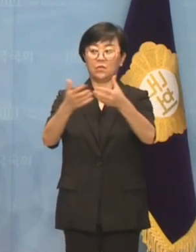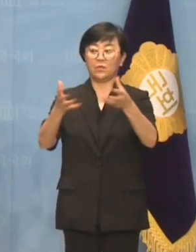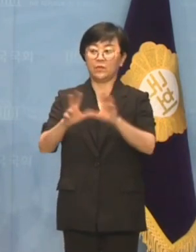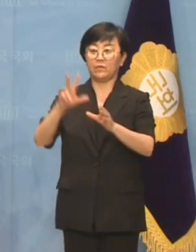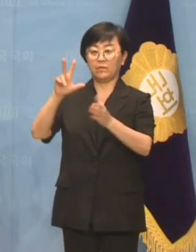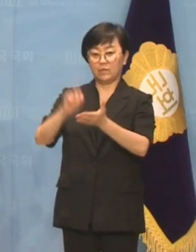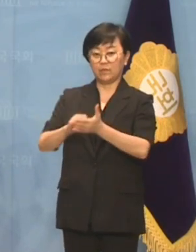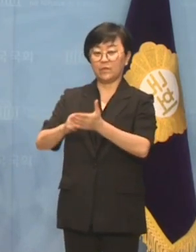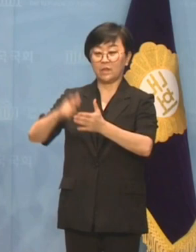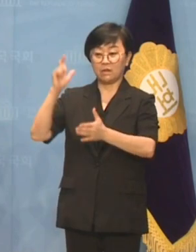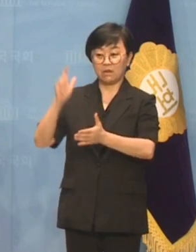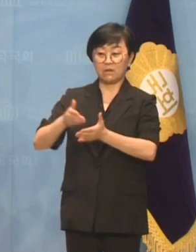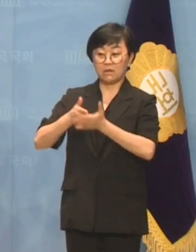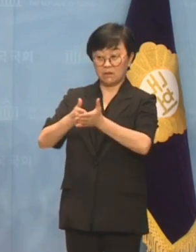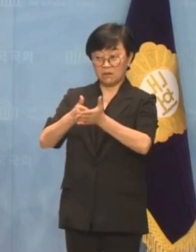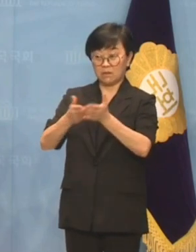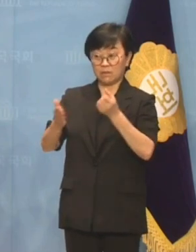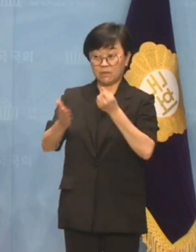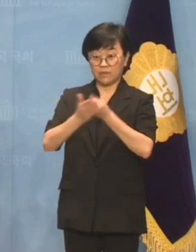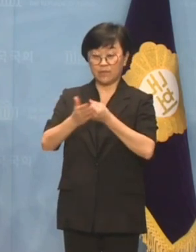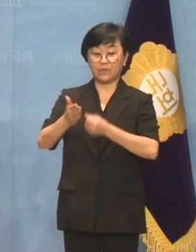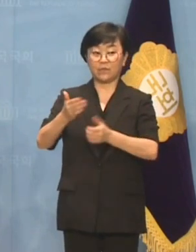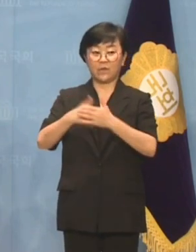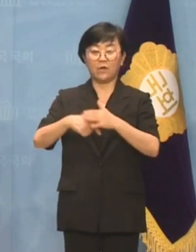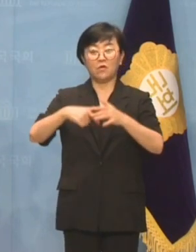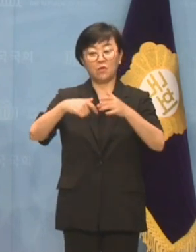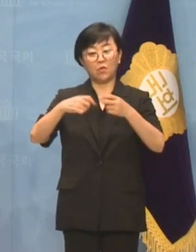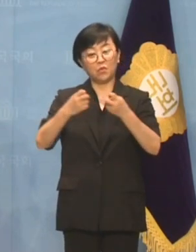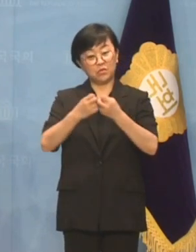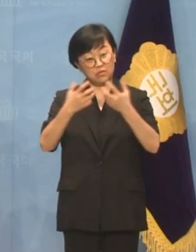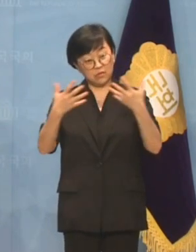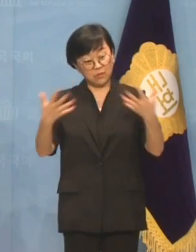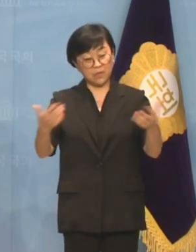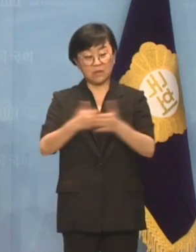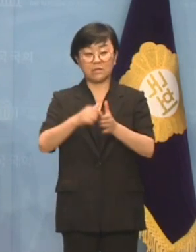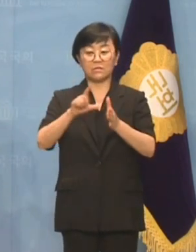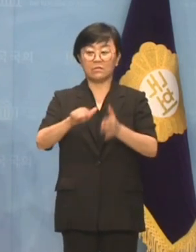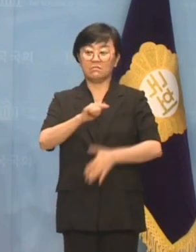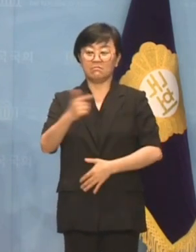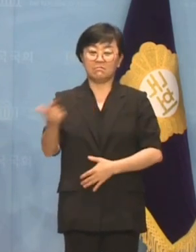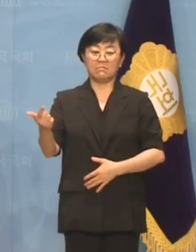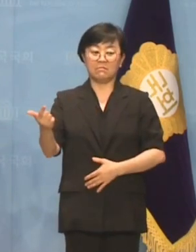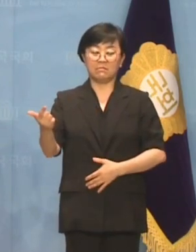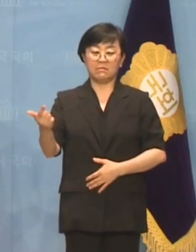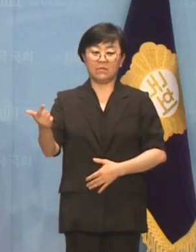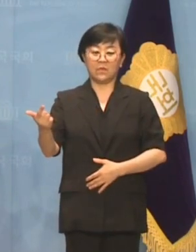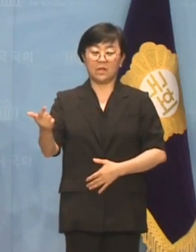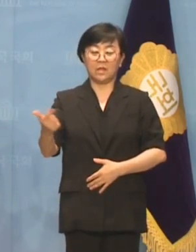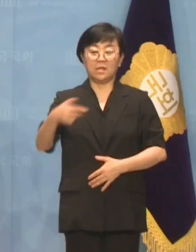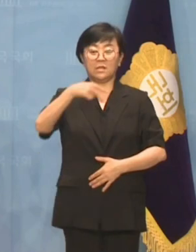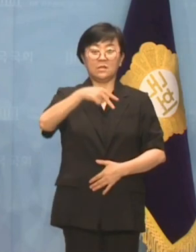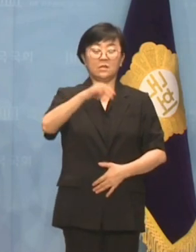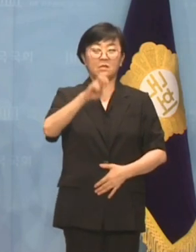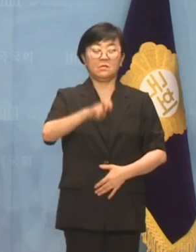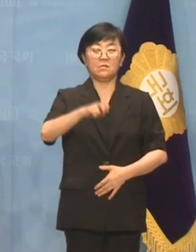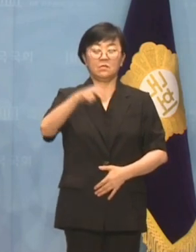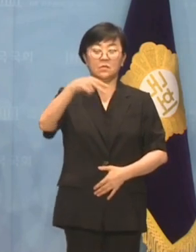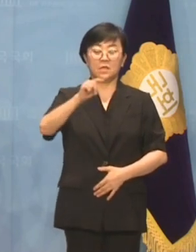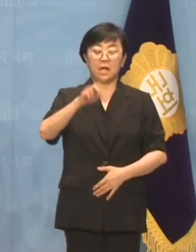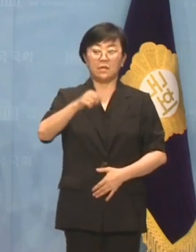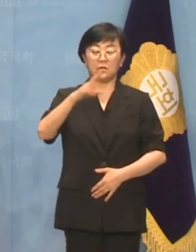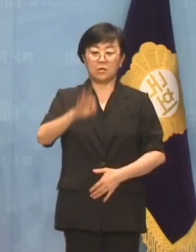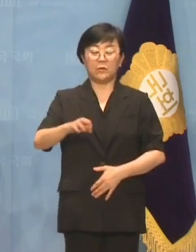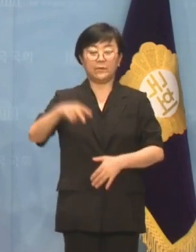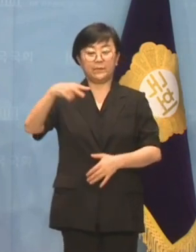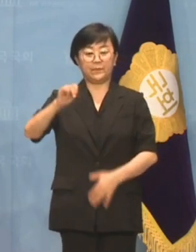이 문제에 대해서 강하게 항의를 하니 겨우 울며 겨자먹기로 저녁에 돼서야 심상정, 한준호 이렇게 두